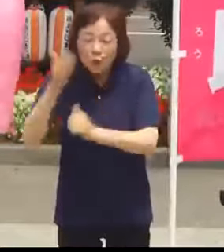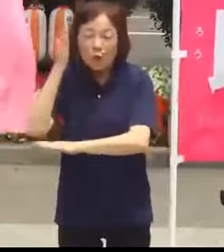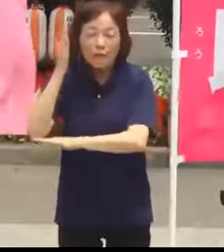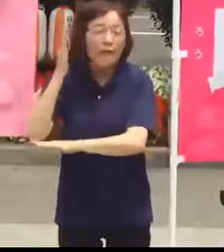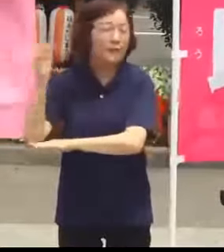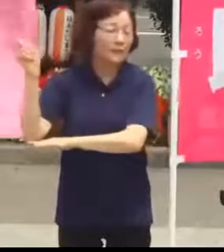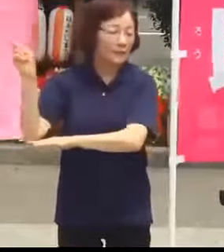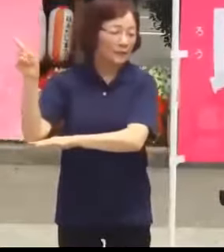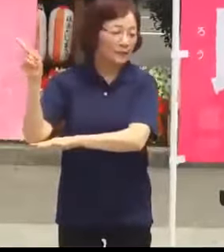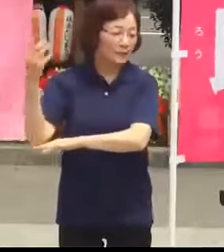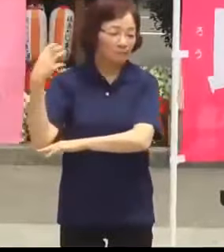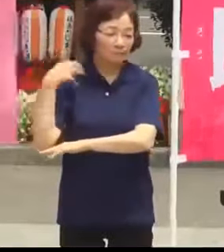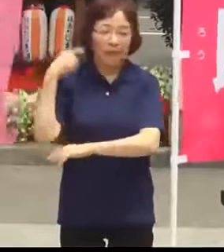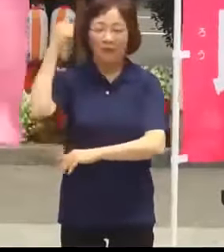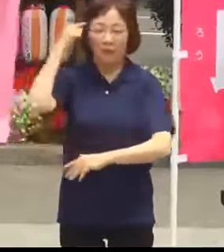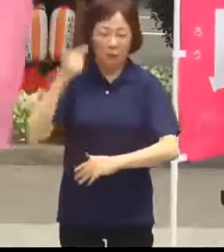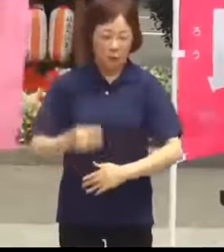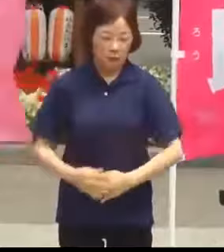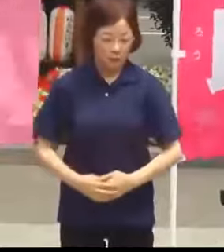よ